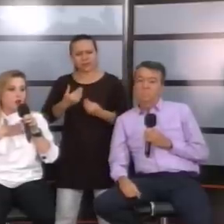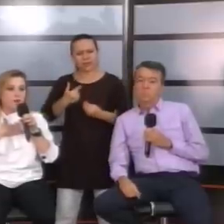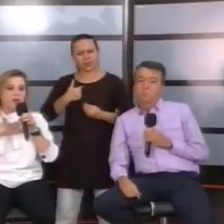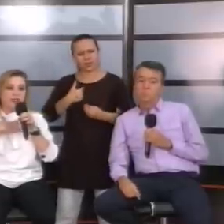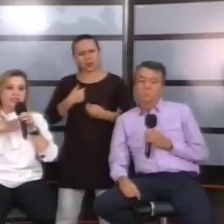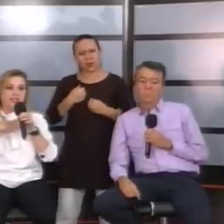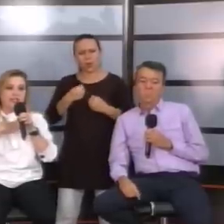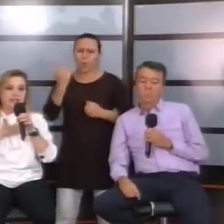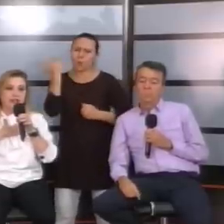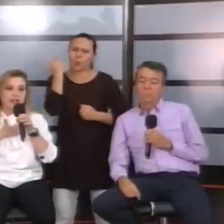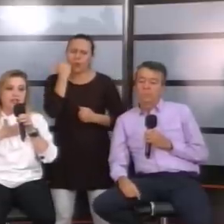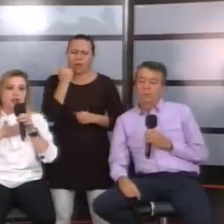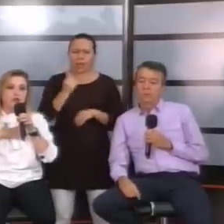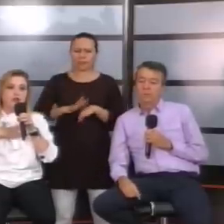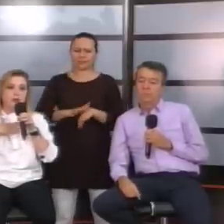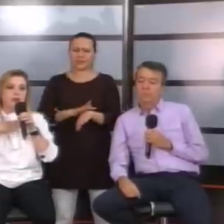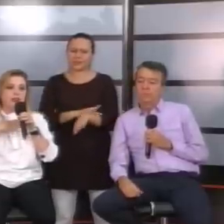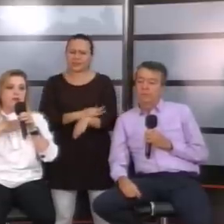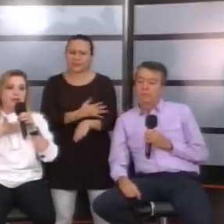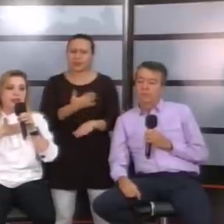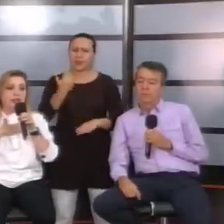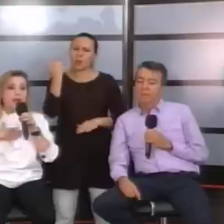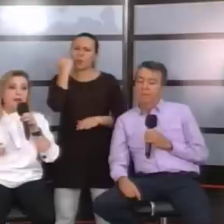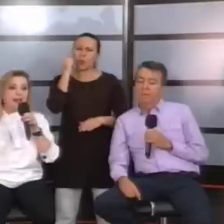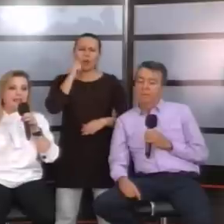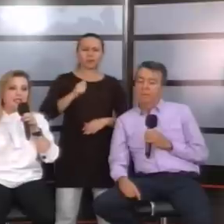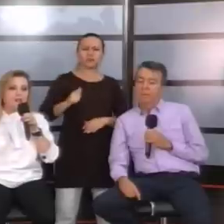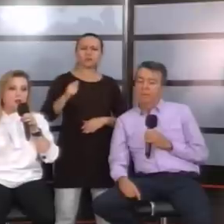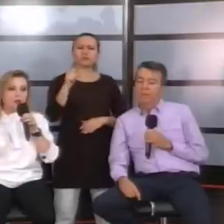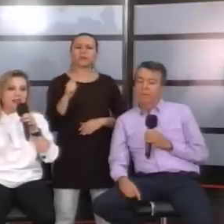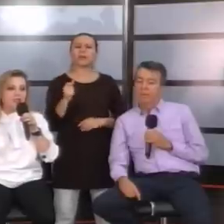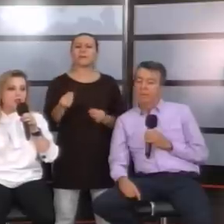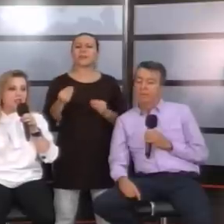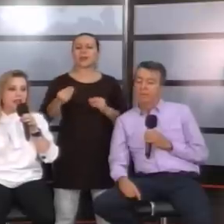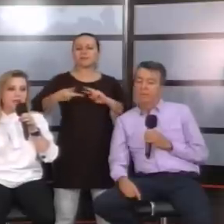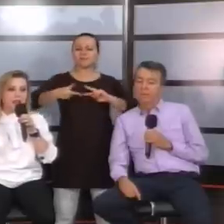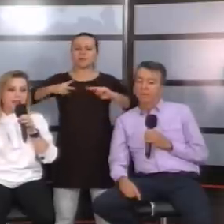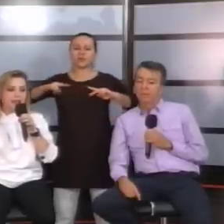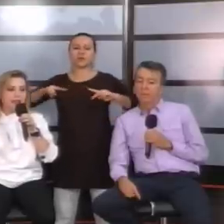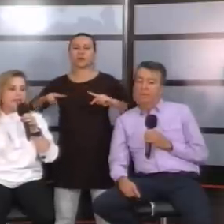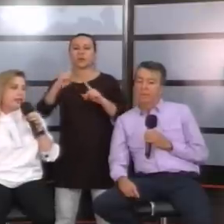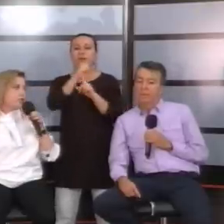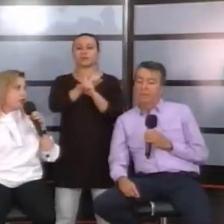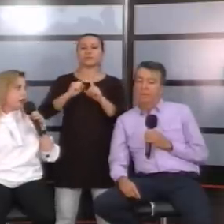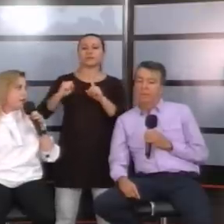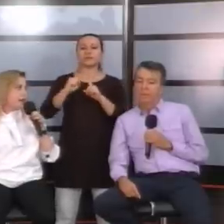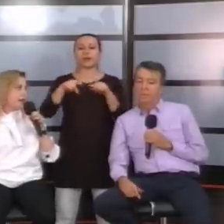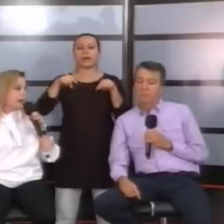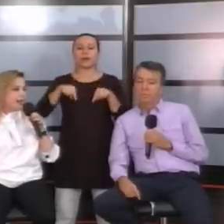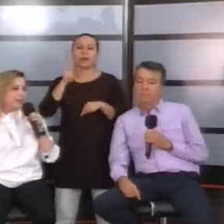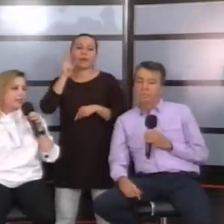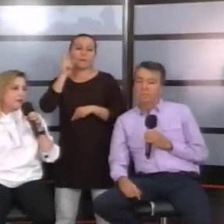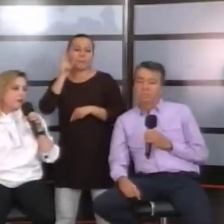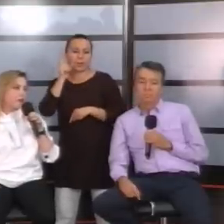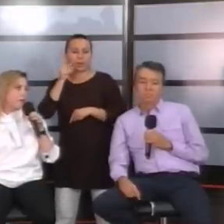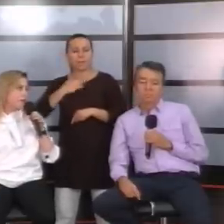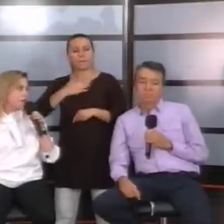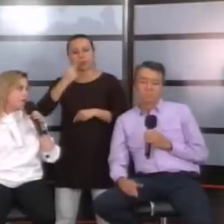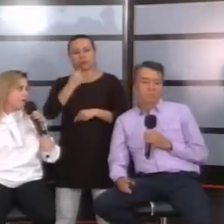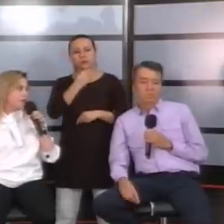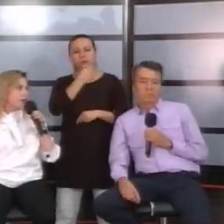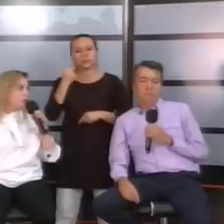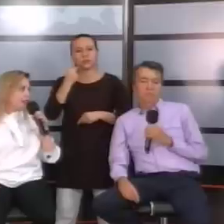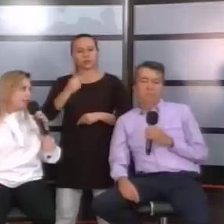corazón como mujer sensible, como una mujer humana, para transformar socialmente la ciudad de Pereira. Ese es mi